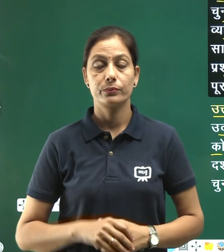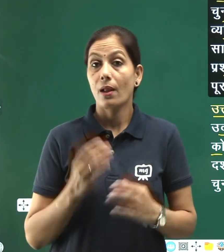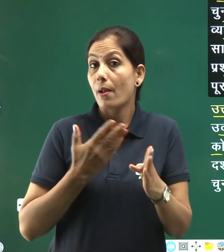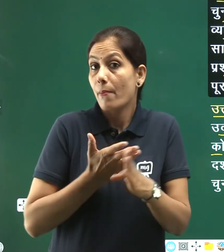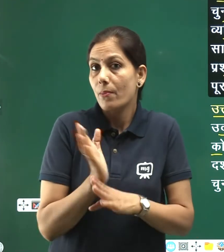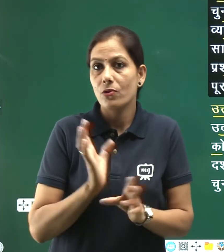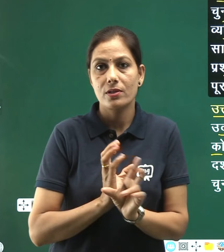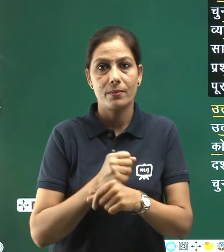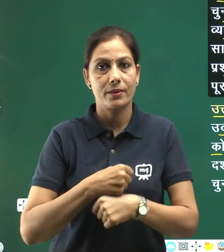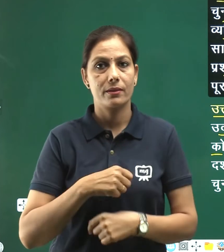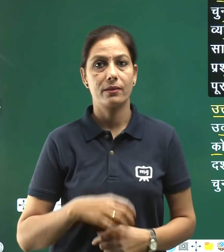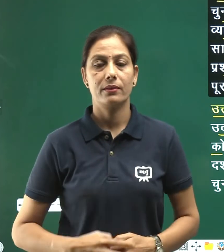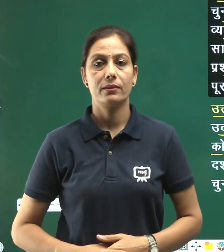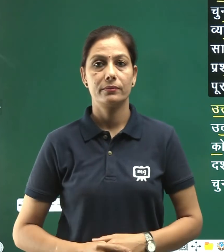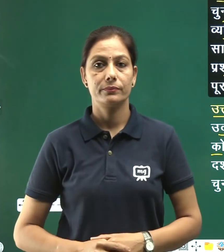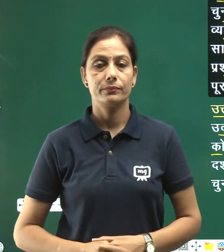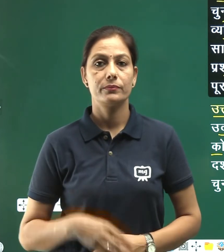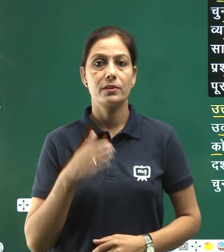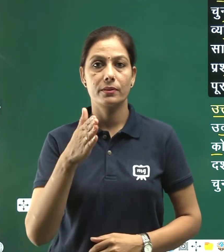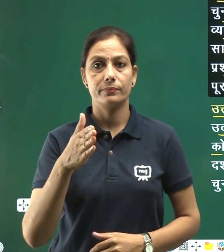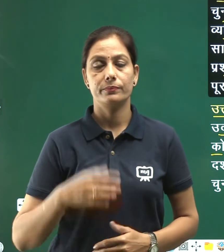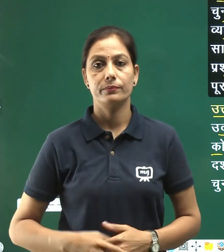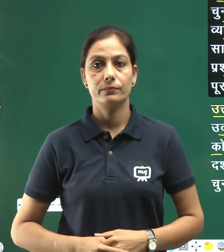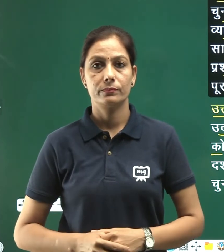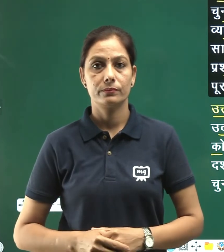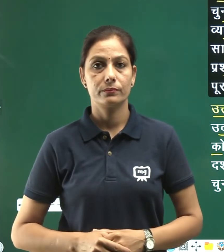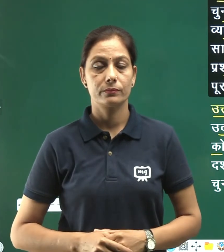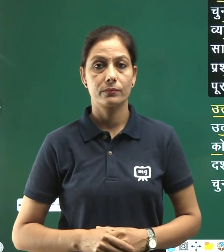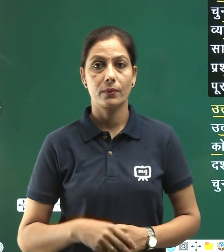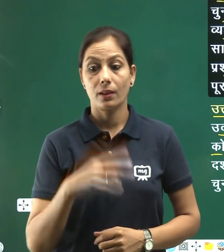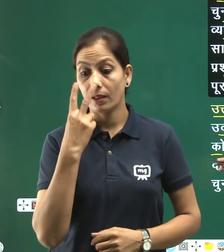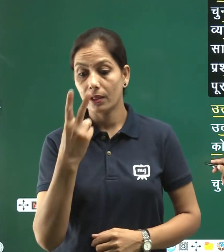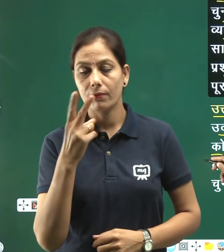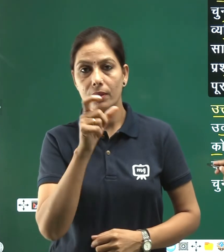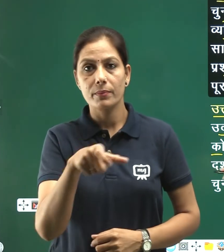प्रभावशाली बनाना। जब दर्शक